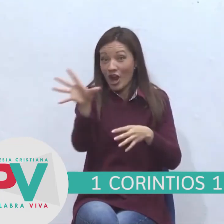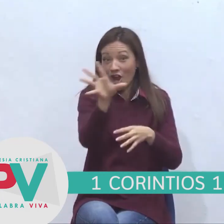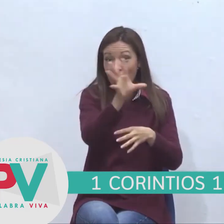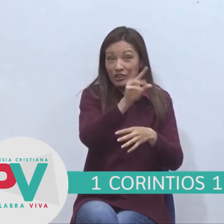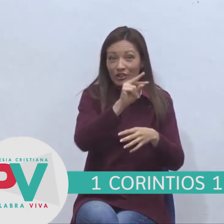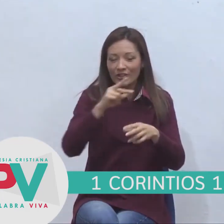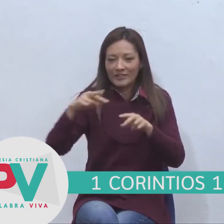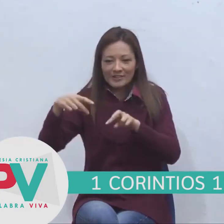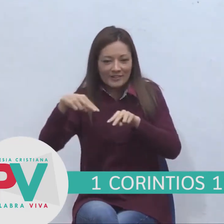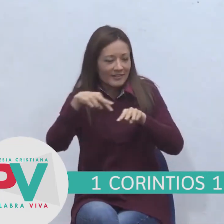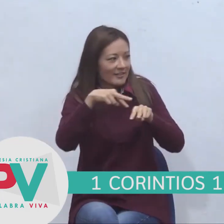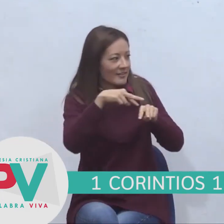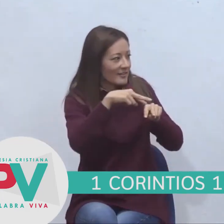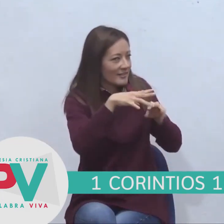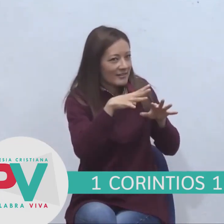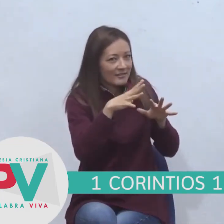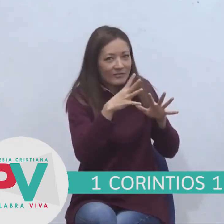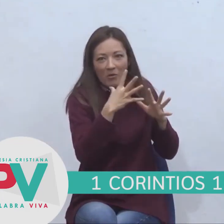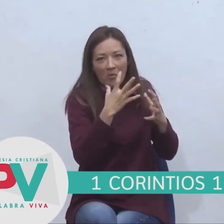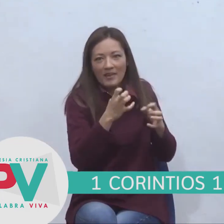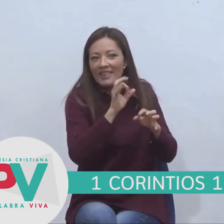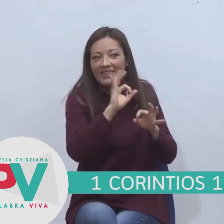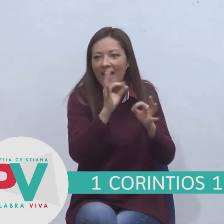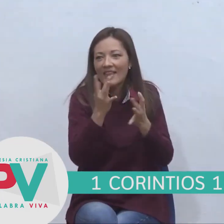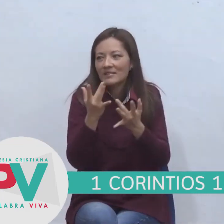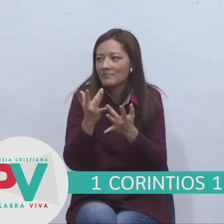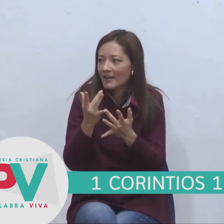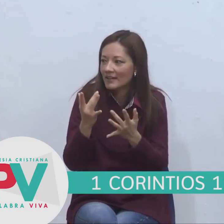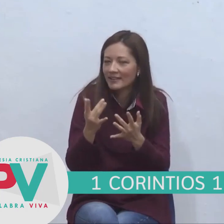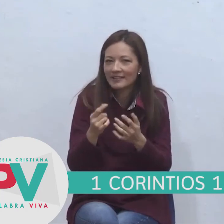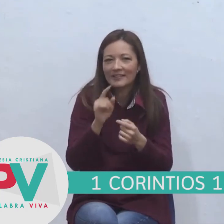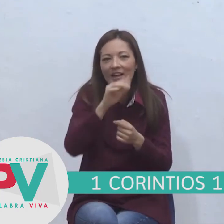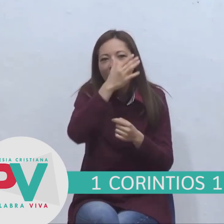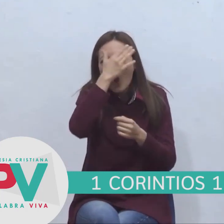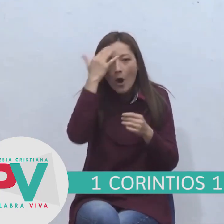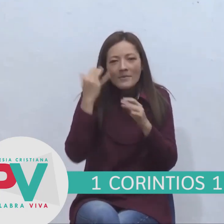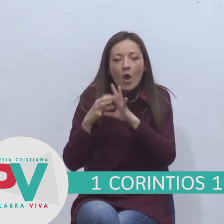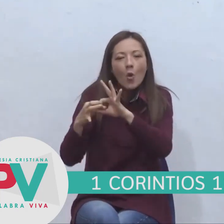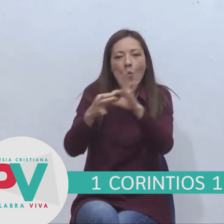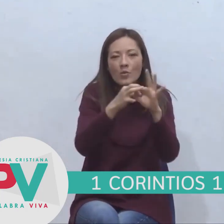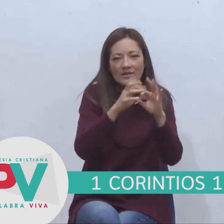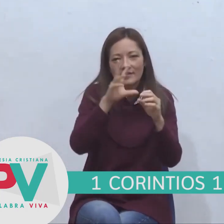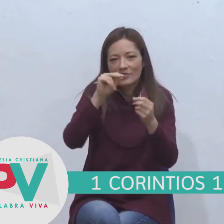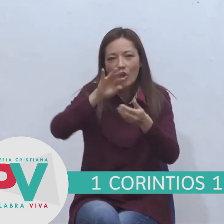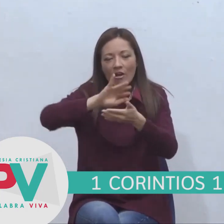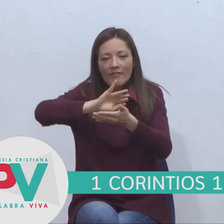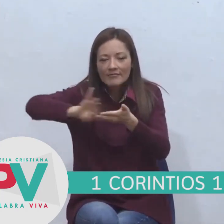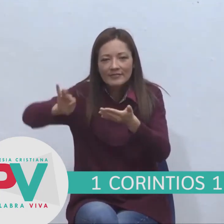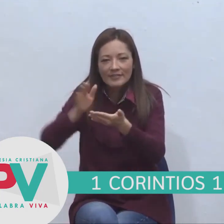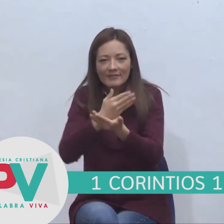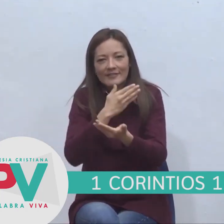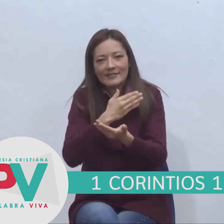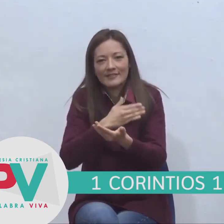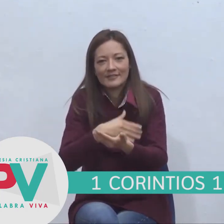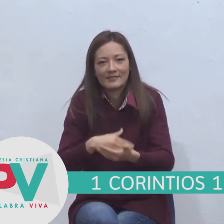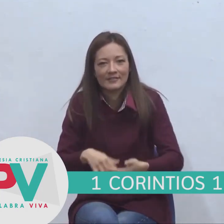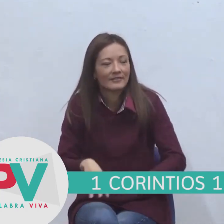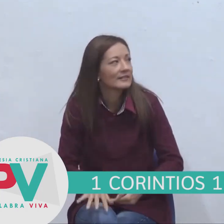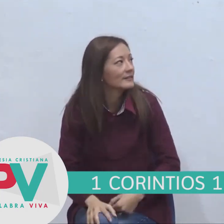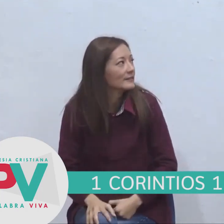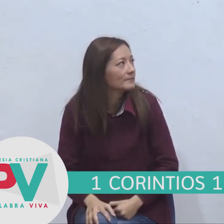como quisieran. Nadie se esperaba al otro. Se les olvidó que esto era para unir y no para dividir.